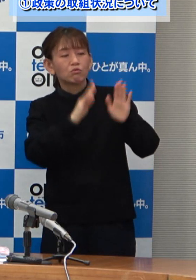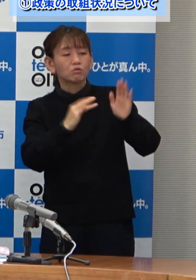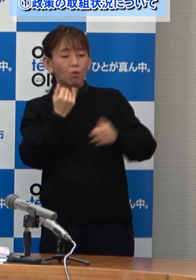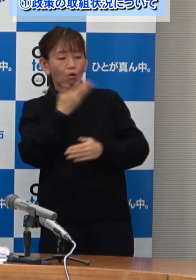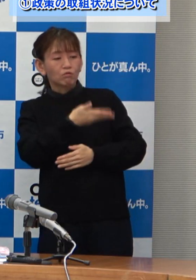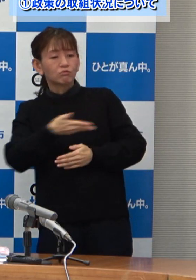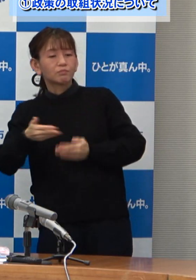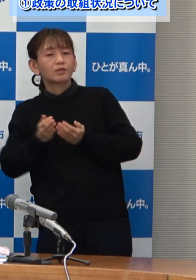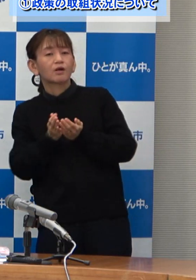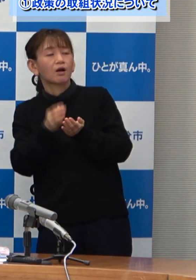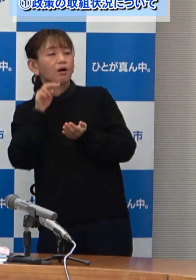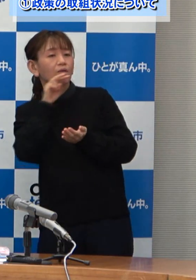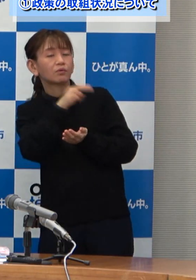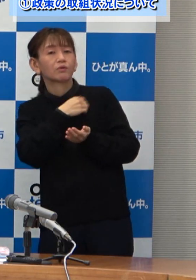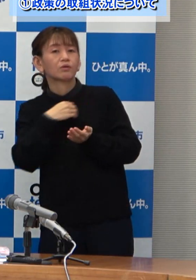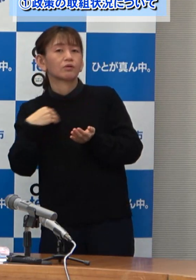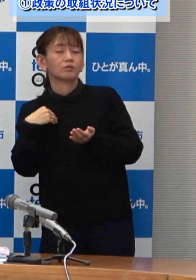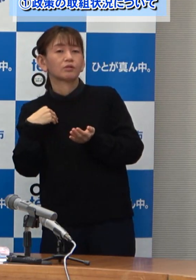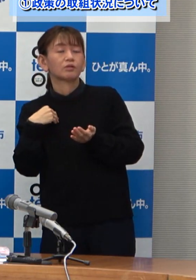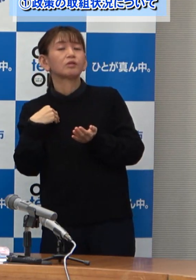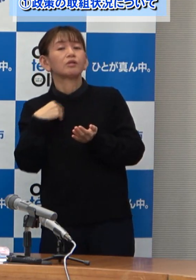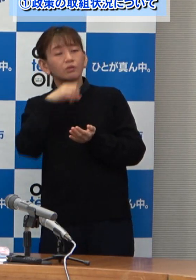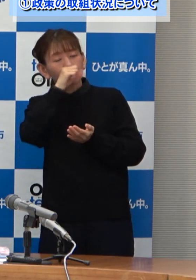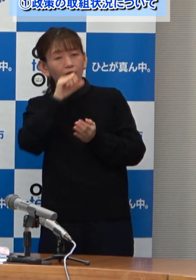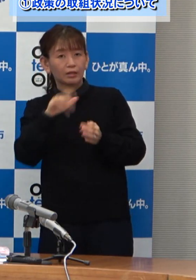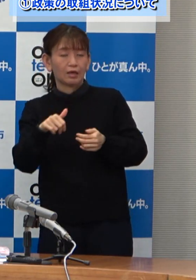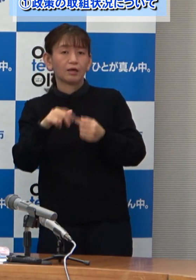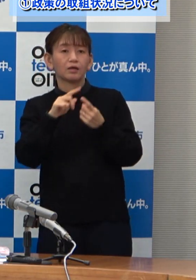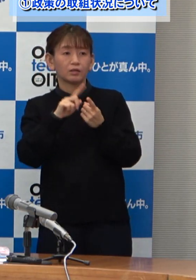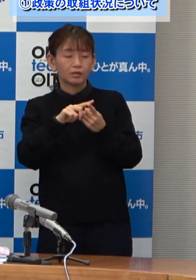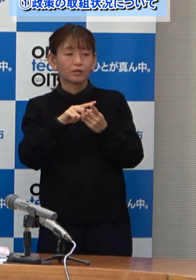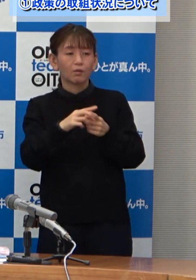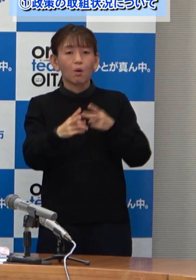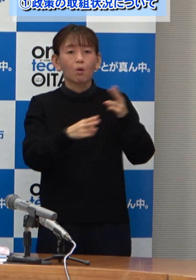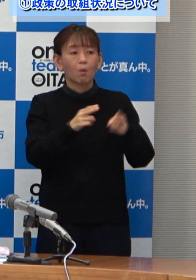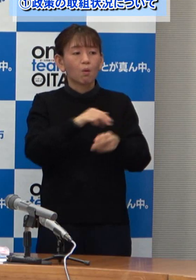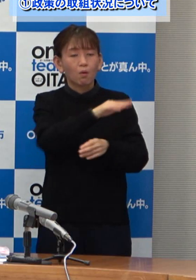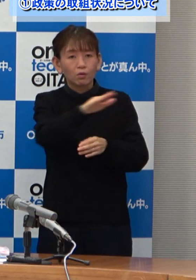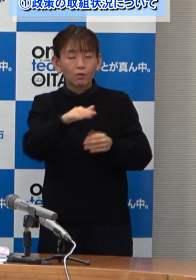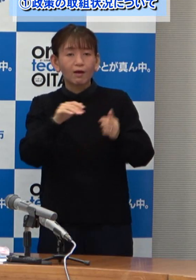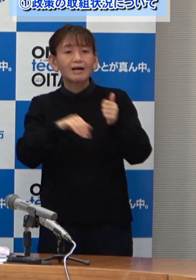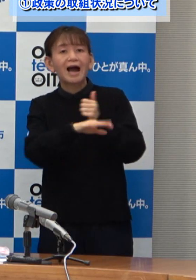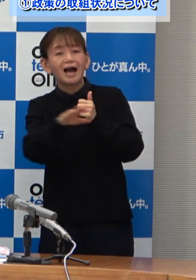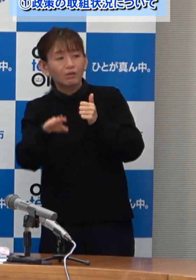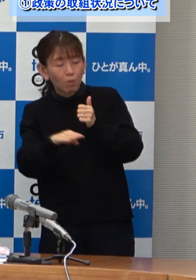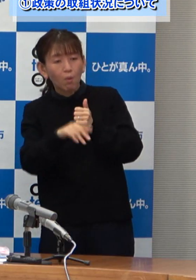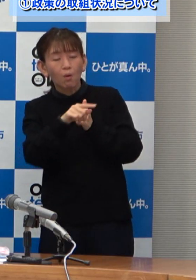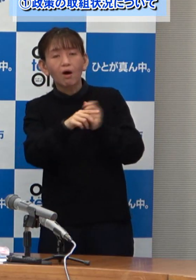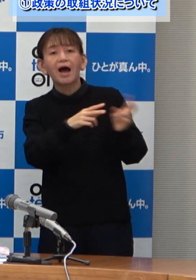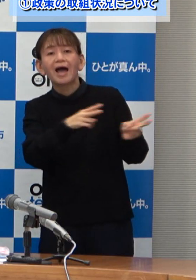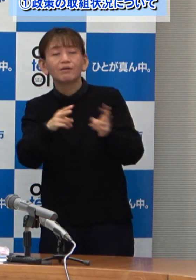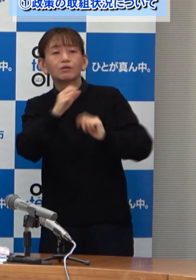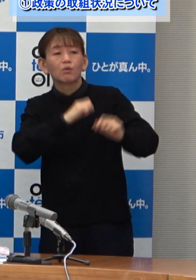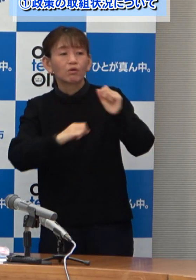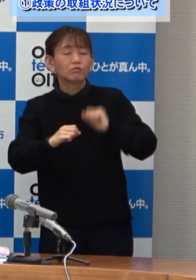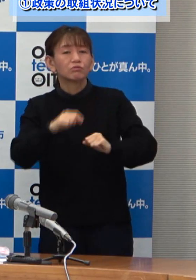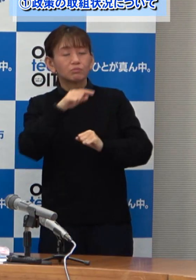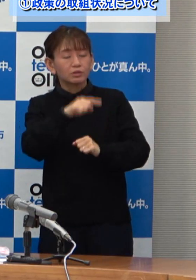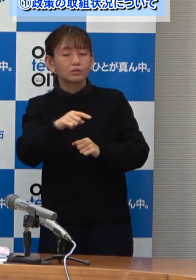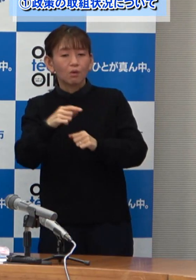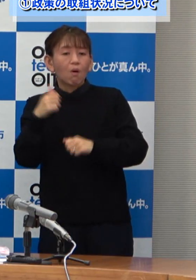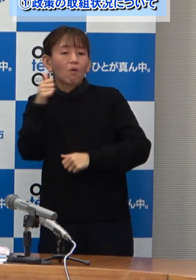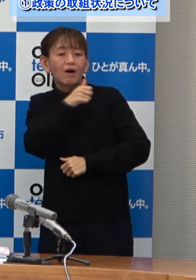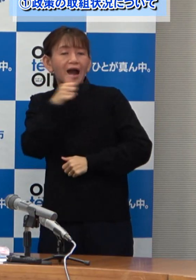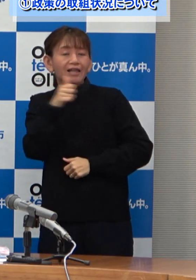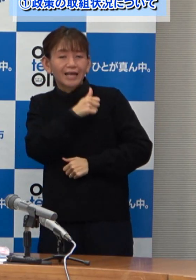た各工場が行っている環境に配慮した取り組みなどをガドから聞いてえ大人の社会見学